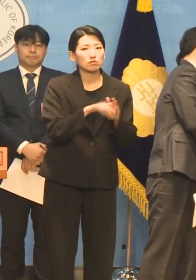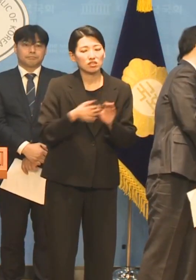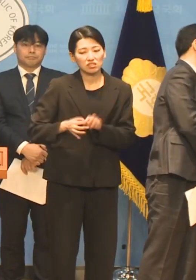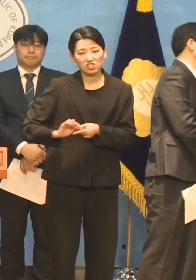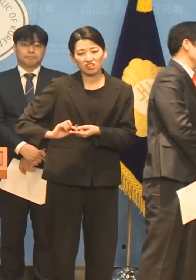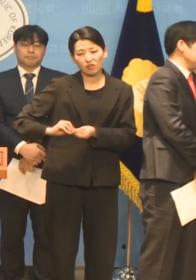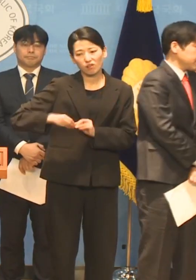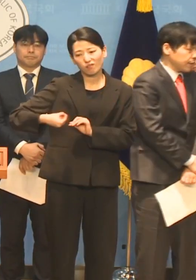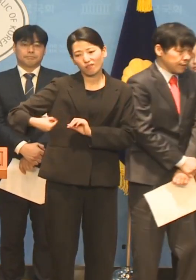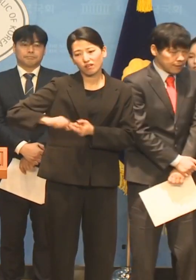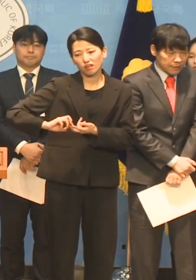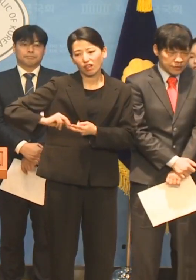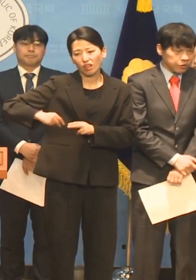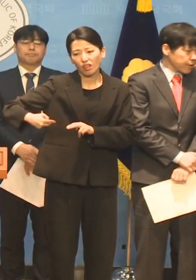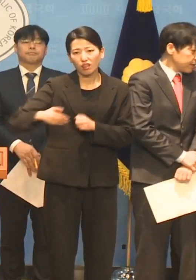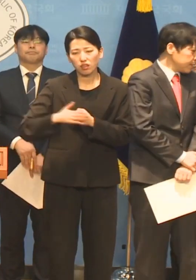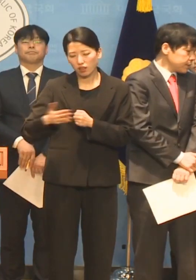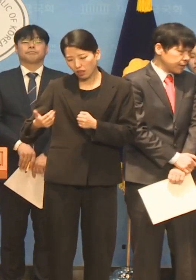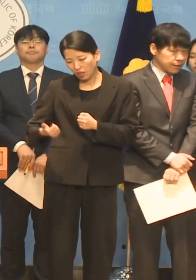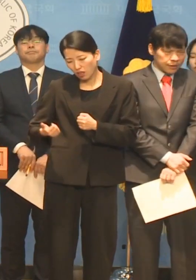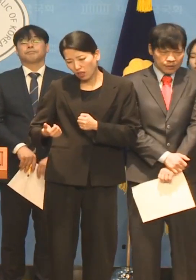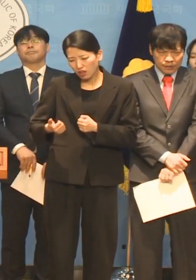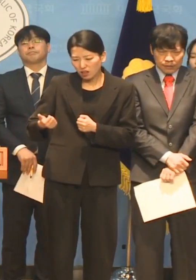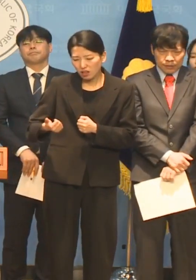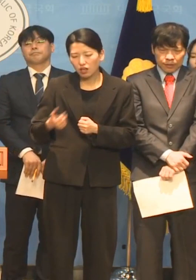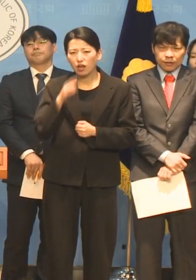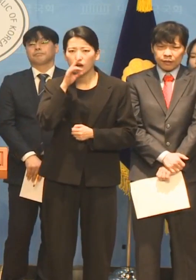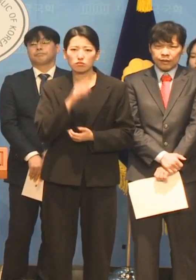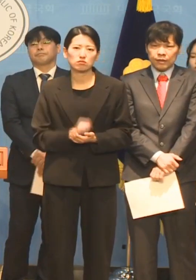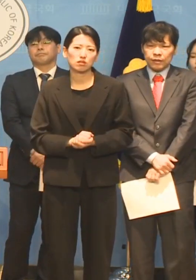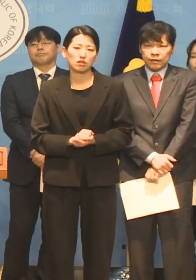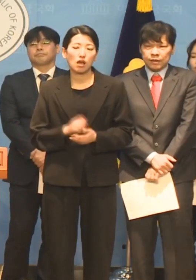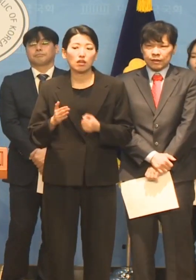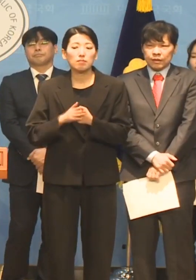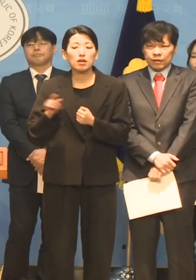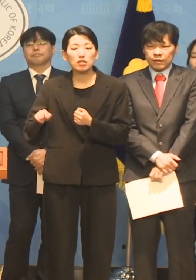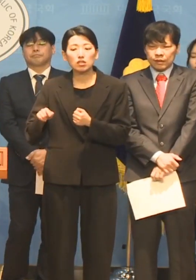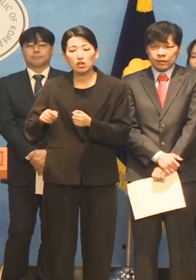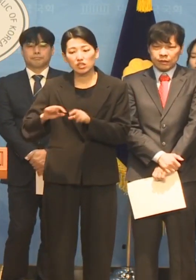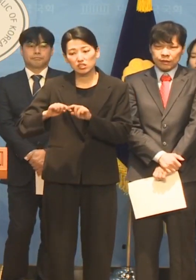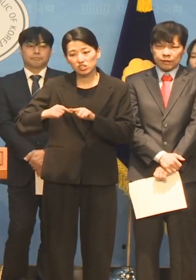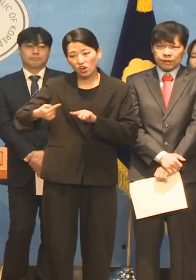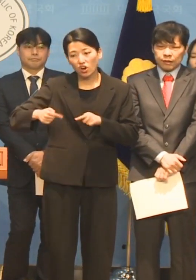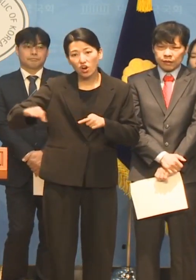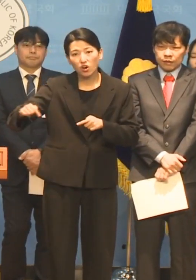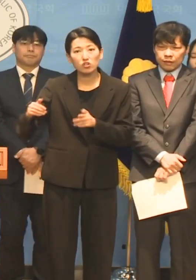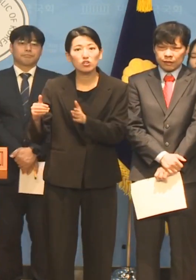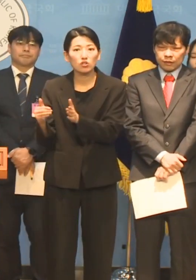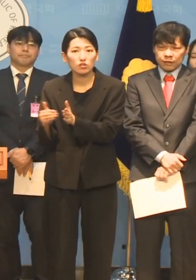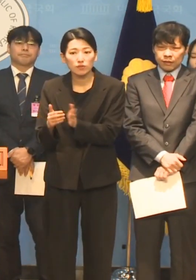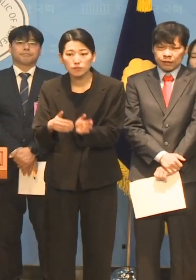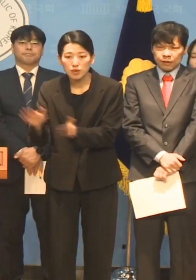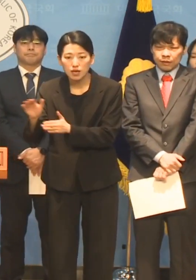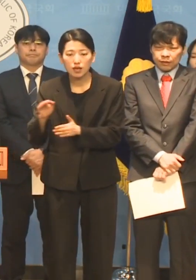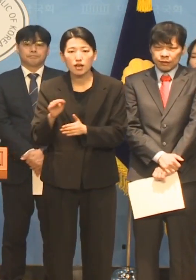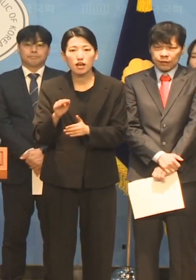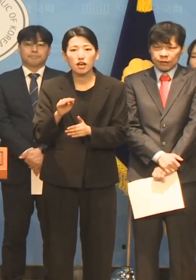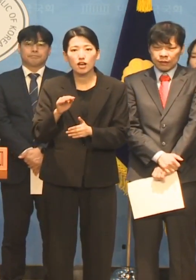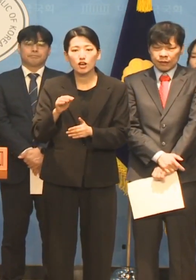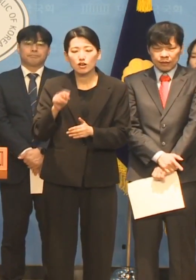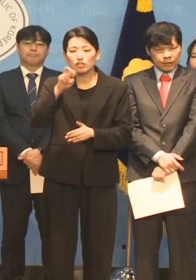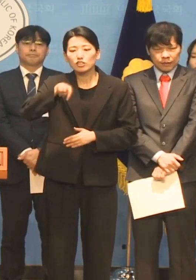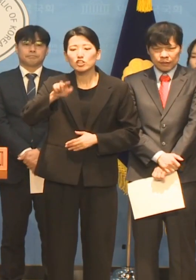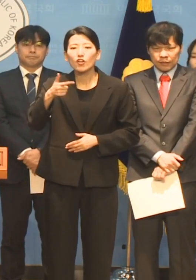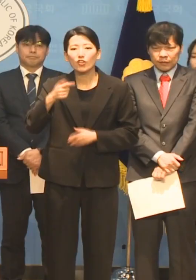꼬여서 인슐린 투입에 문제가 있는데요. 이 모든 걸 개선할 수 있는 무선 인슐린 펌프가 이미 국내에도 2021년에 출시된 바